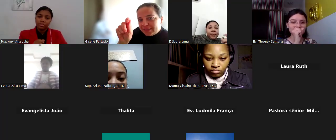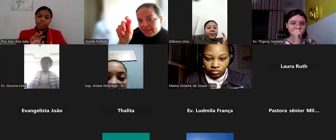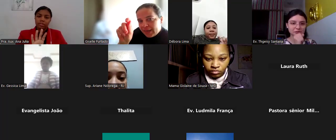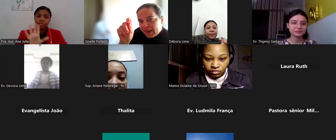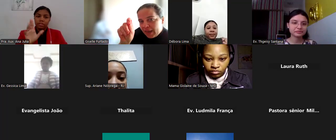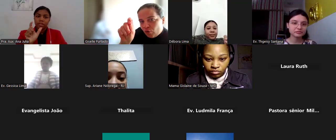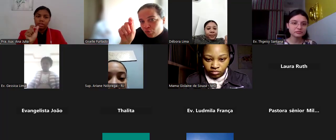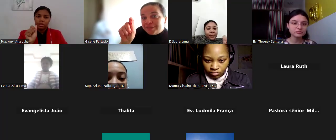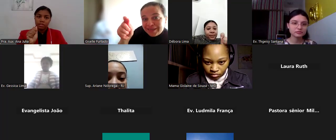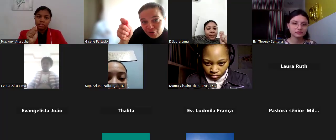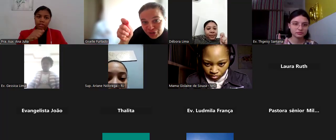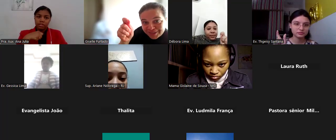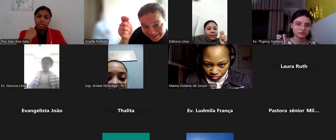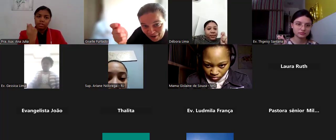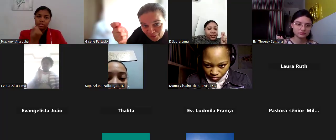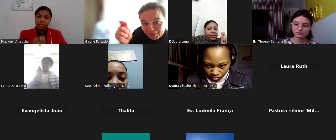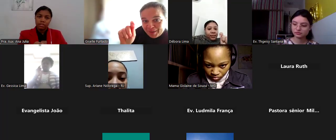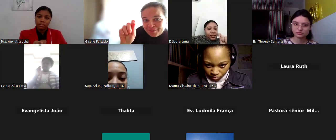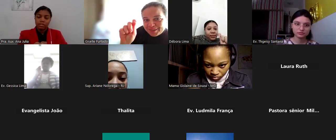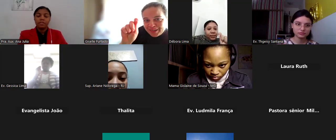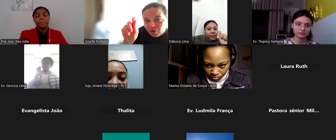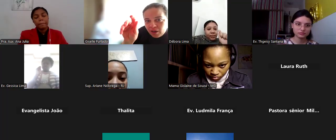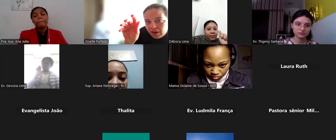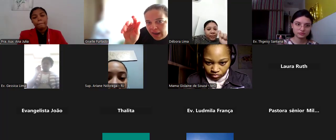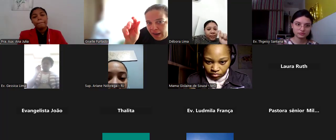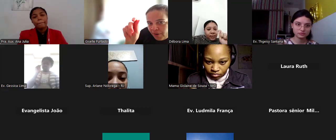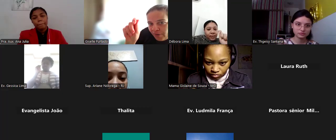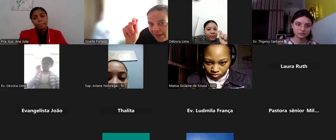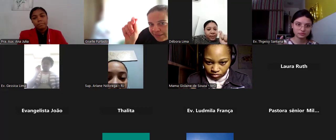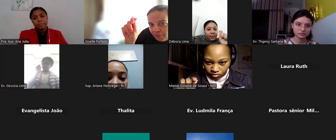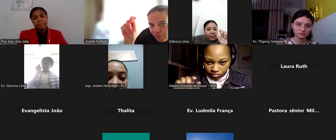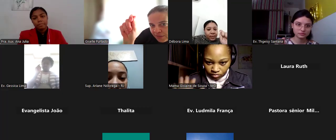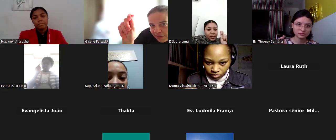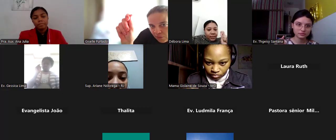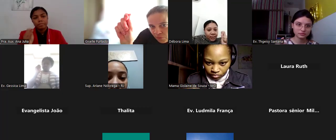Esse é o sinal de sinal, da palavra sinal. A mão é nessa posição, ó,